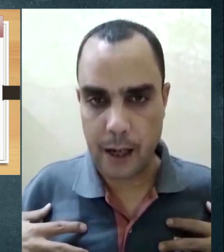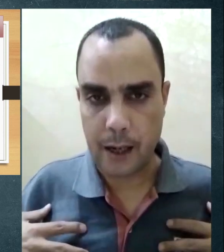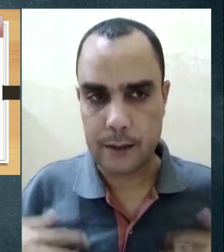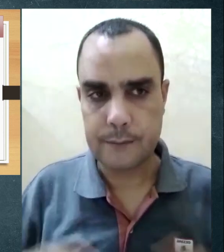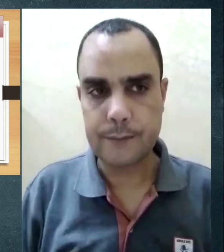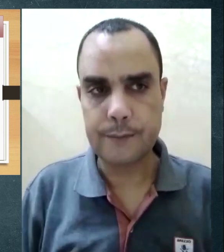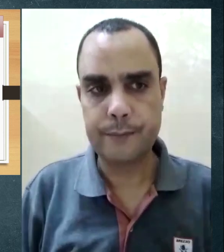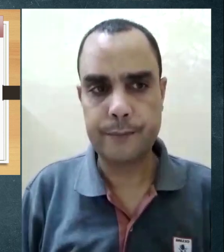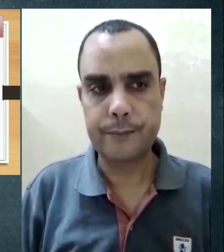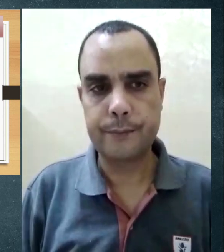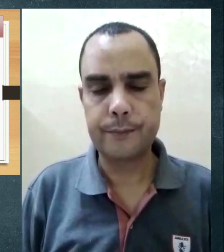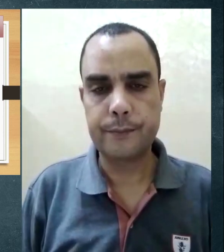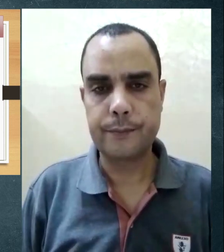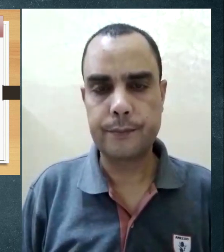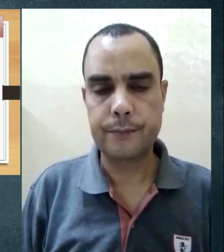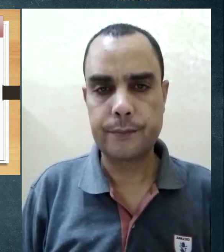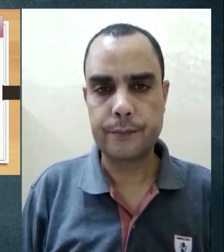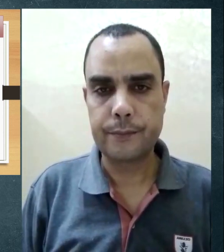فرح،